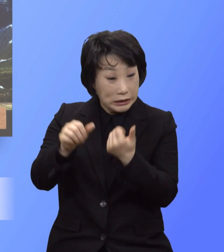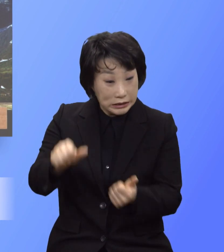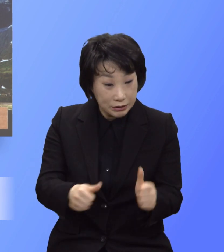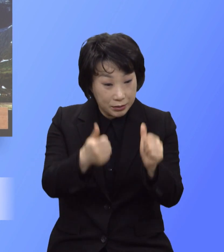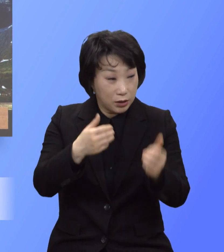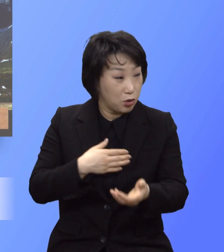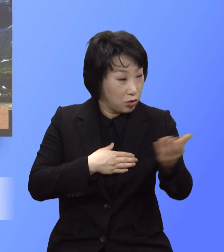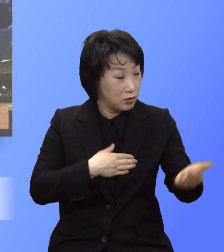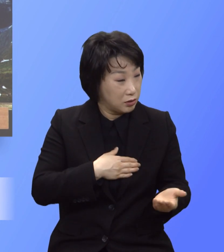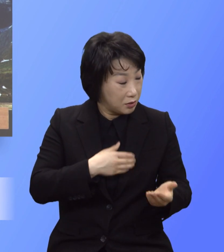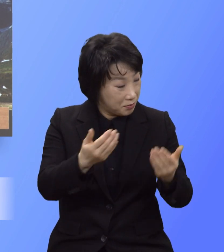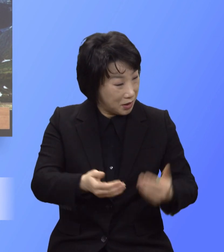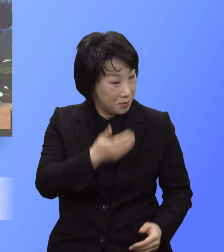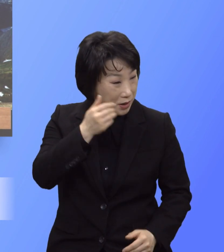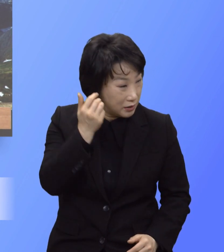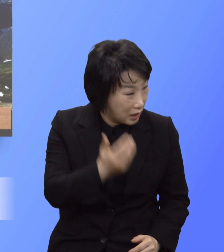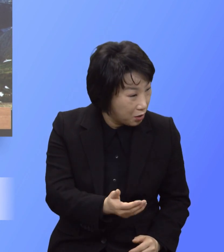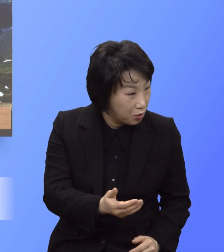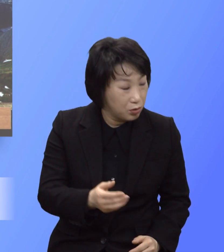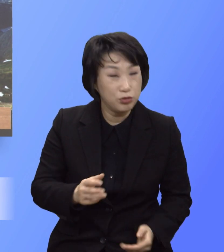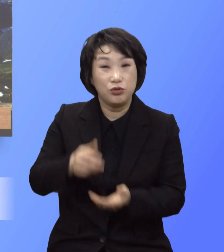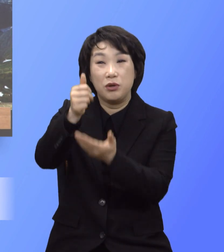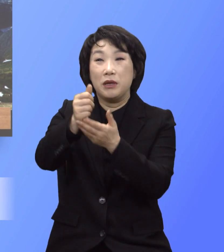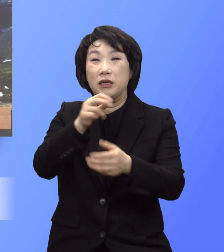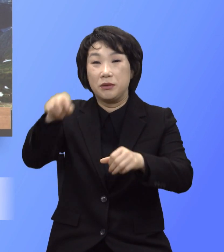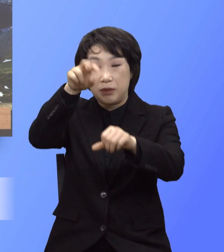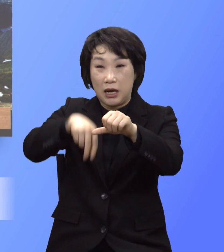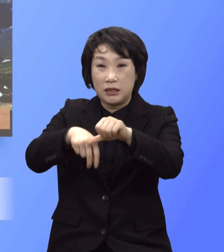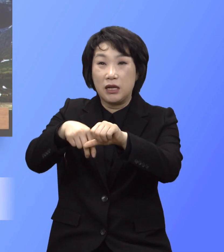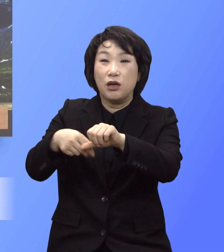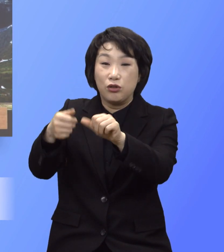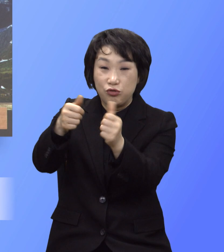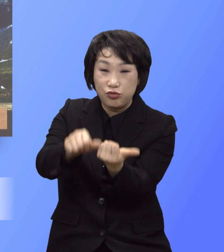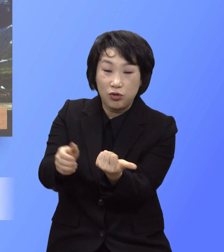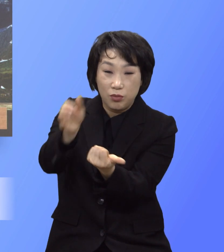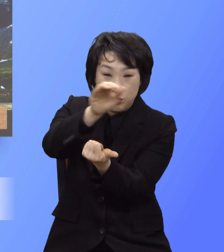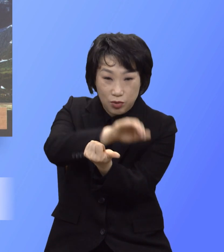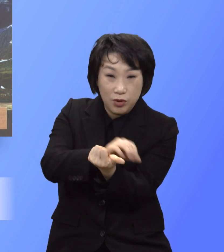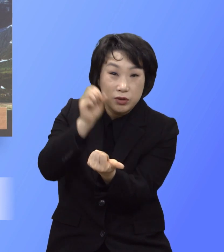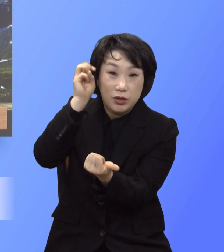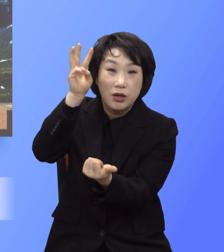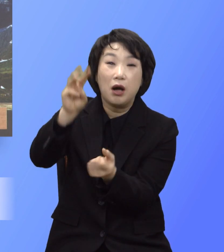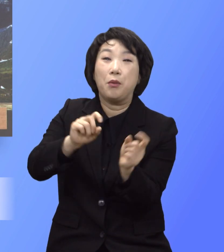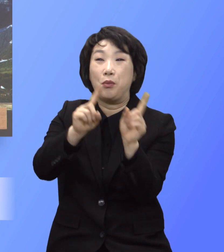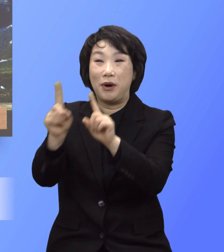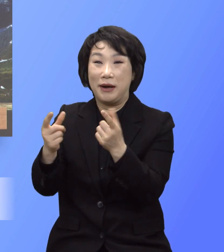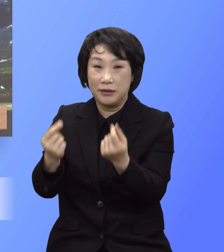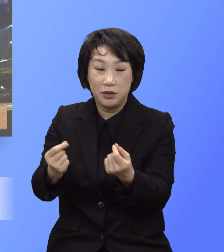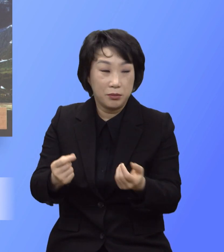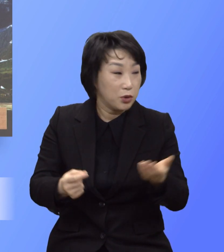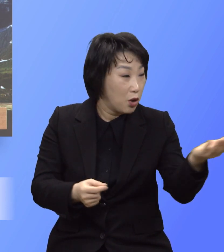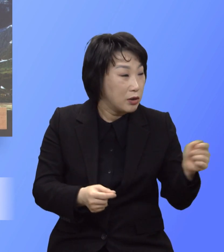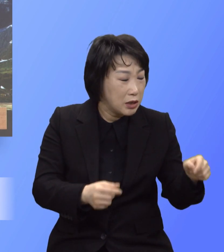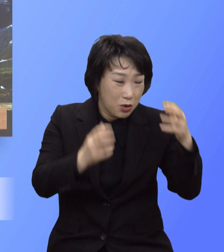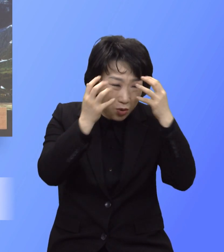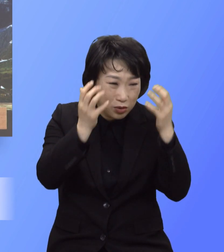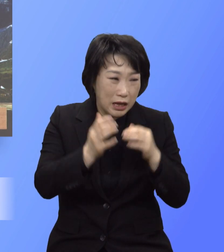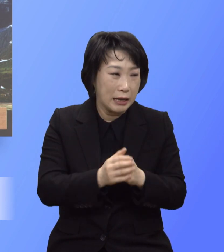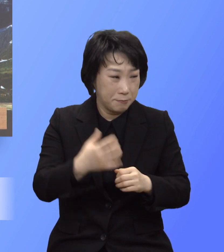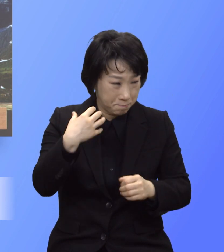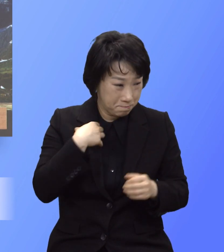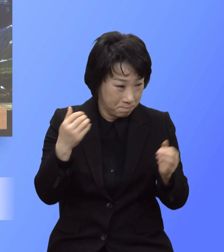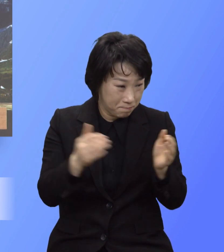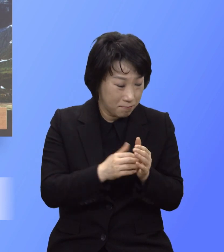침례를 받을 수 있느냐? 주님이 십자가에서 죽으시고 무덤에서 3일 만에 부활한 것처럼 너도 이 고난을